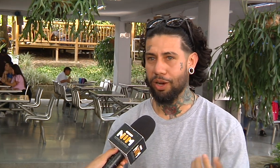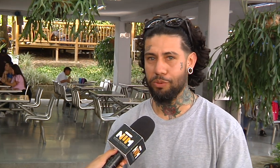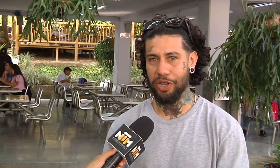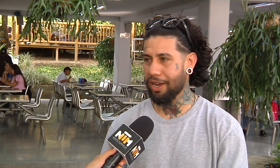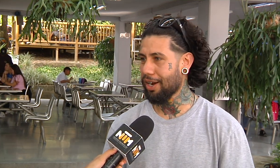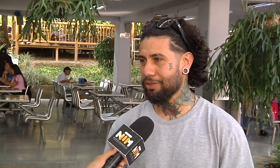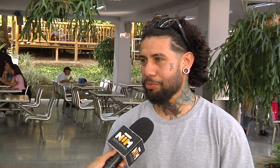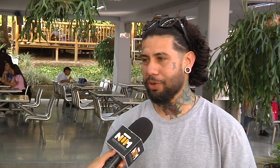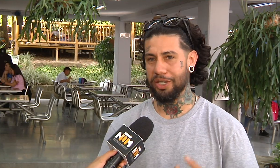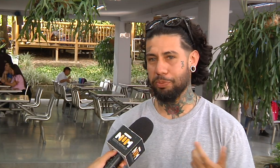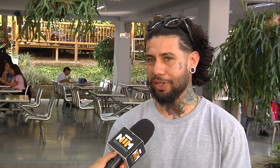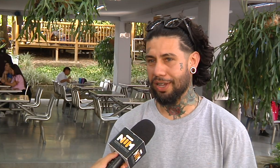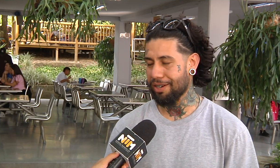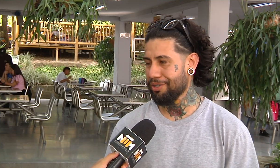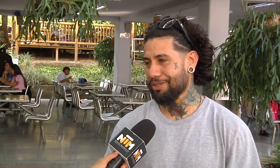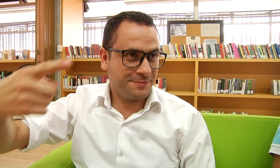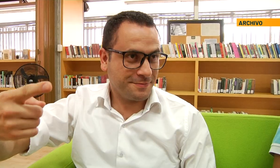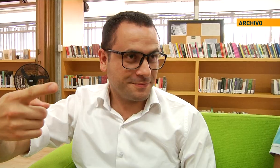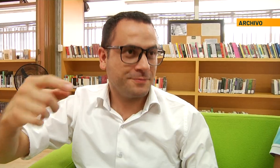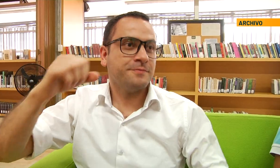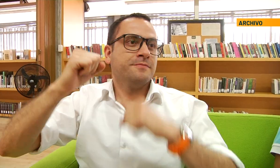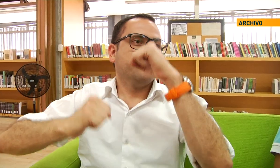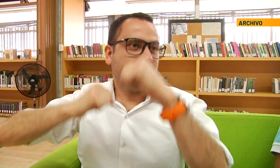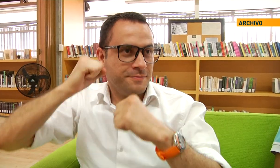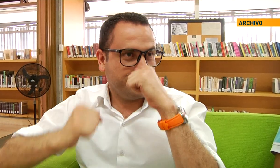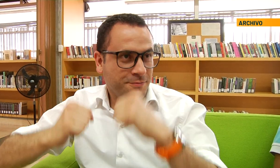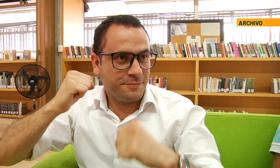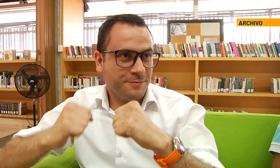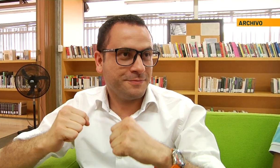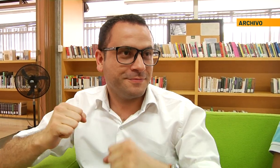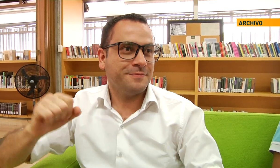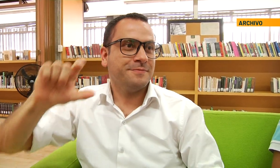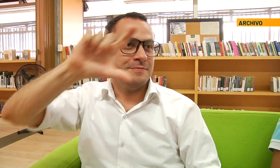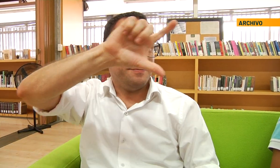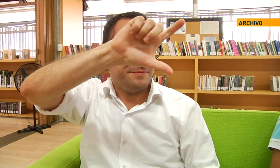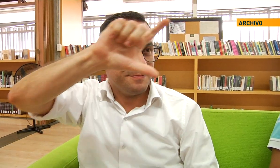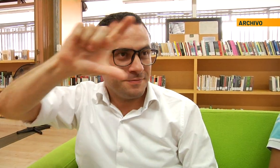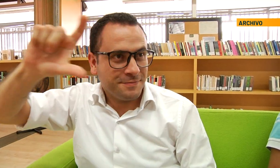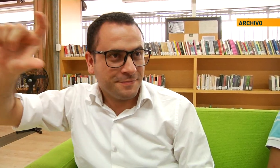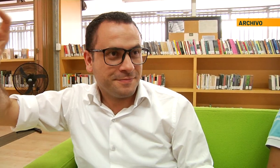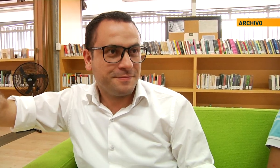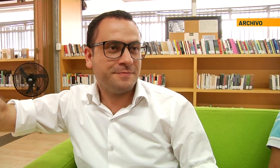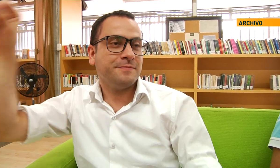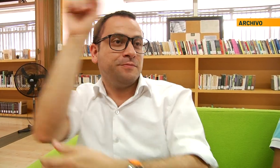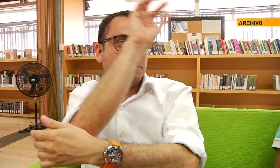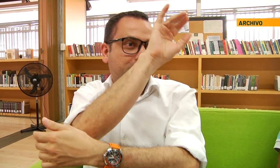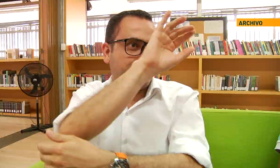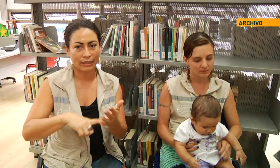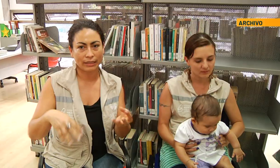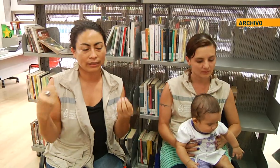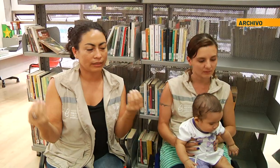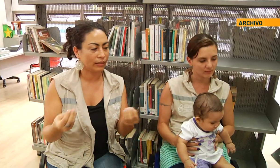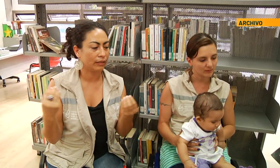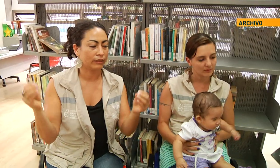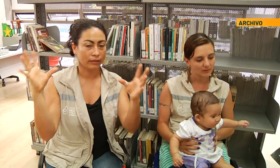comunicarnos, de poder expresarnos. Según la Federación Mundial de Sordos, existen unas 70 millones de personas sordas en todo el mundo,